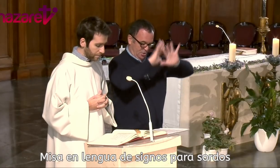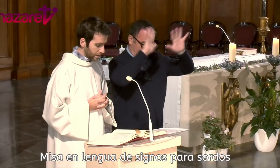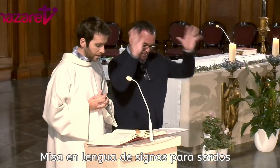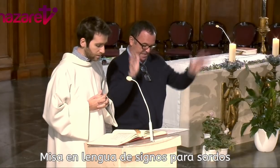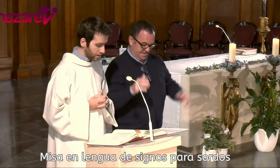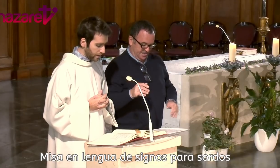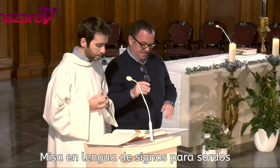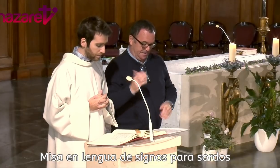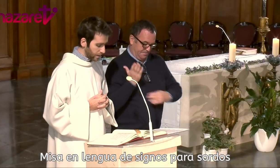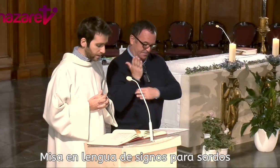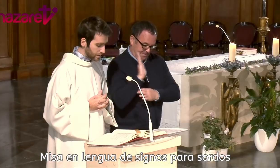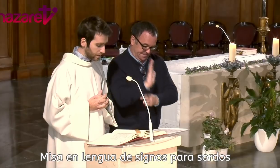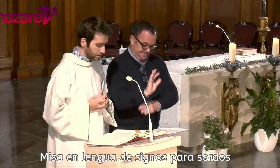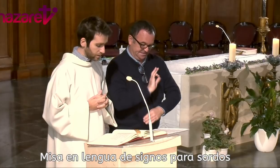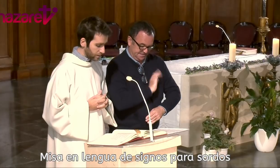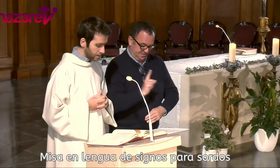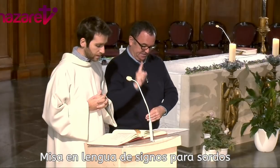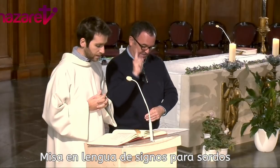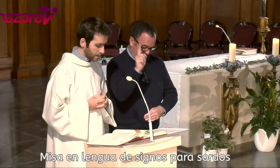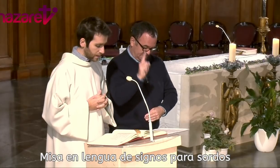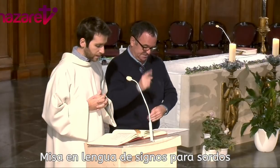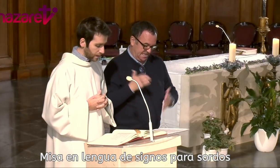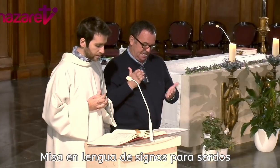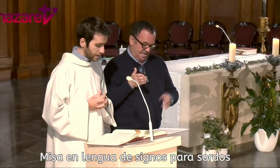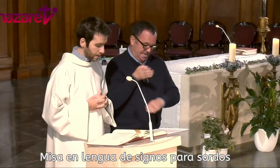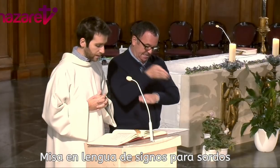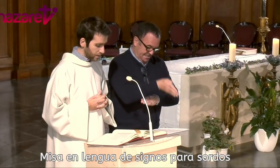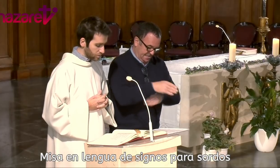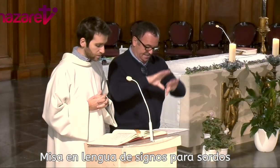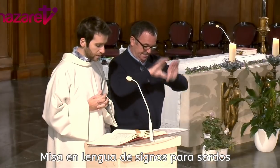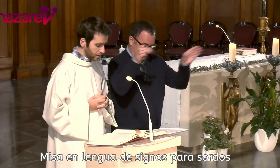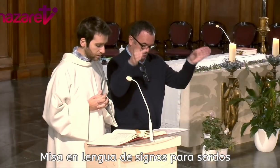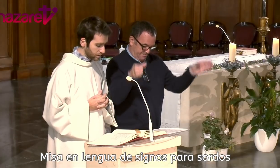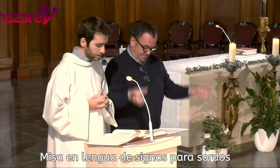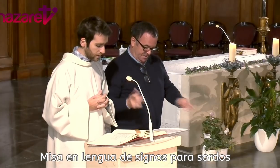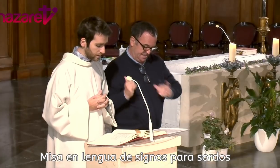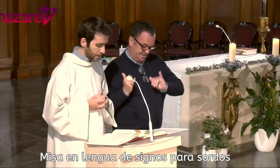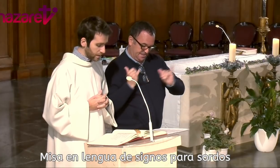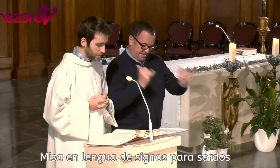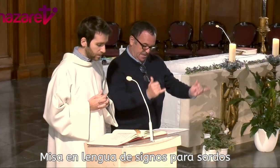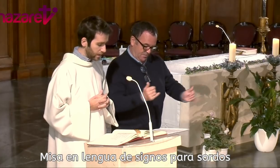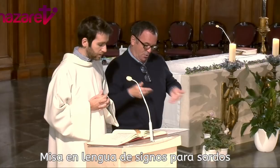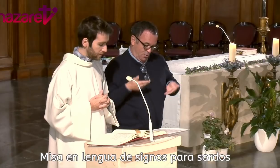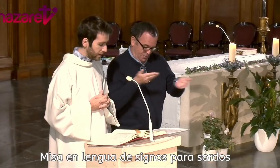la gloria del nombre del Señor. Entrad en sus atrios, trayéndole